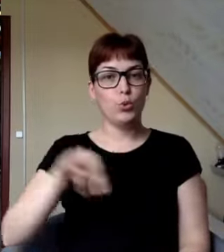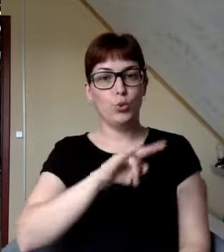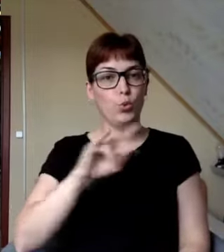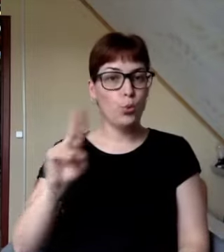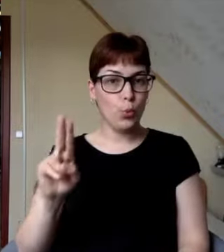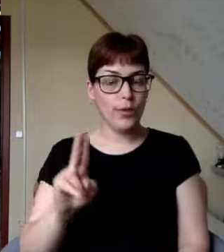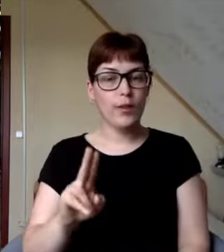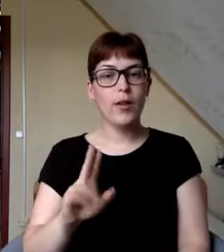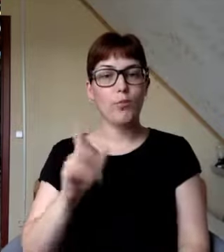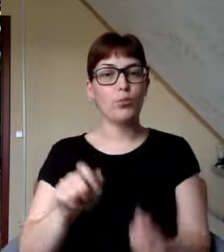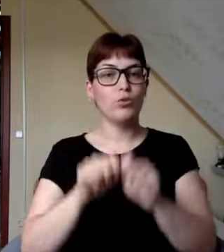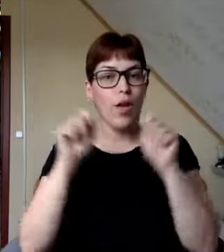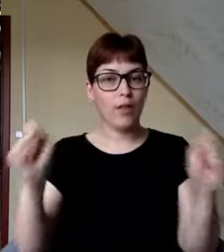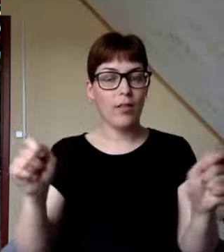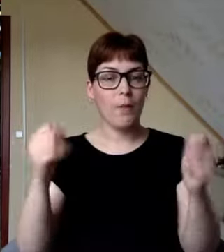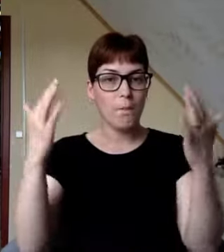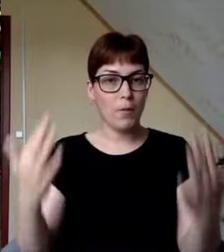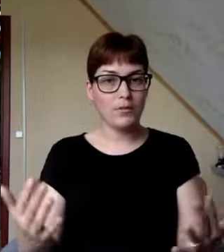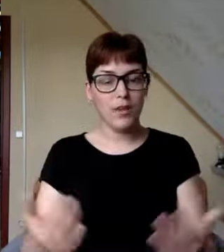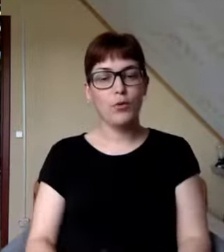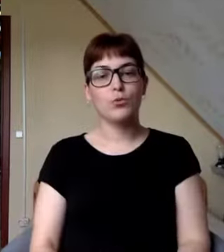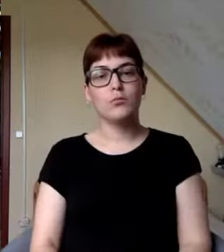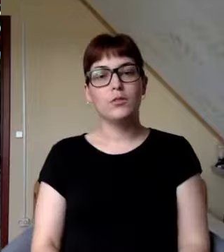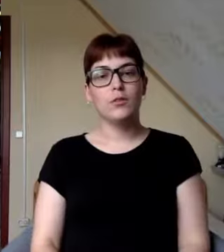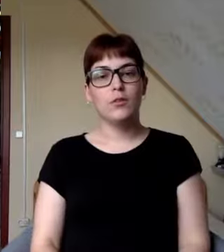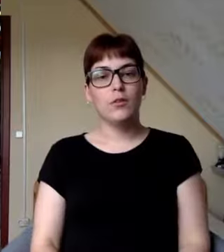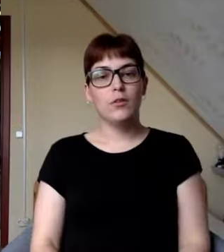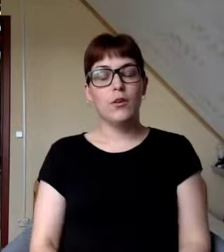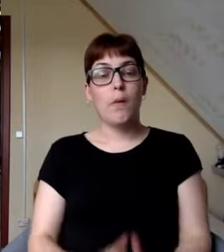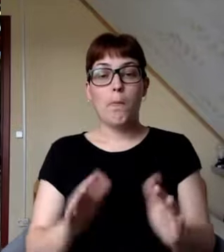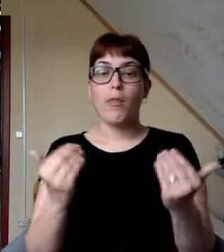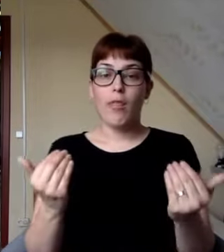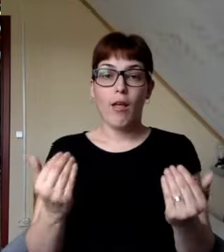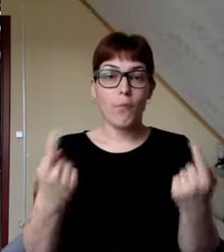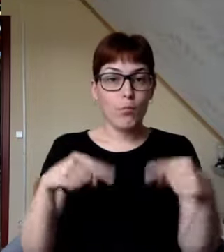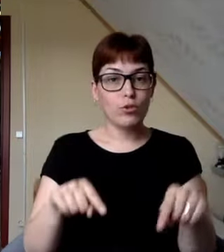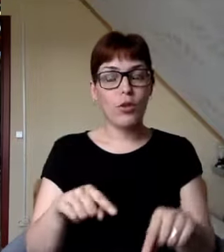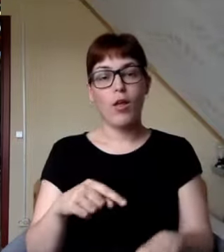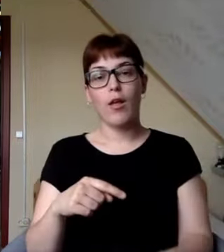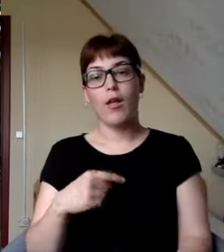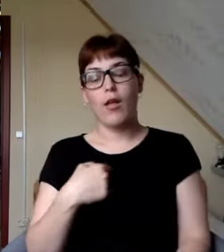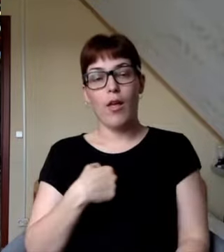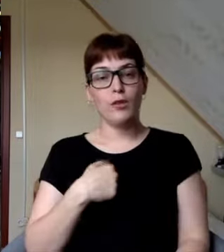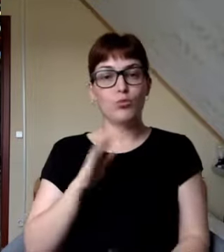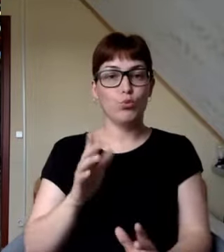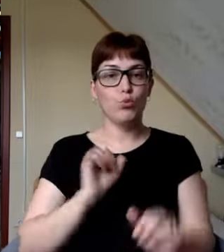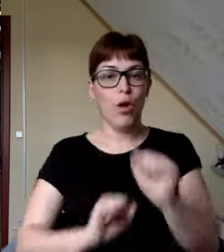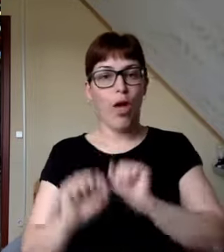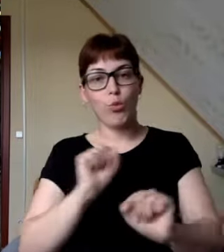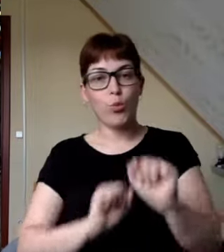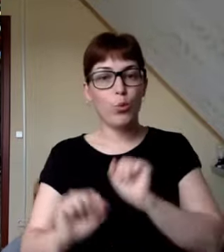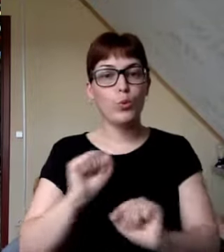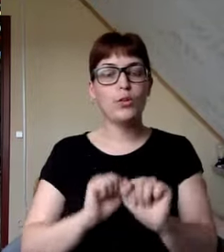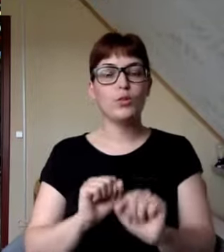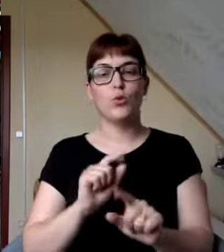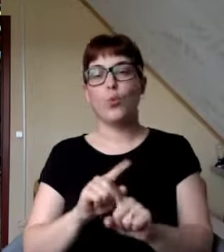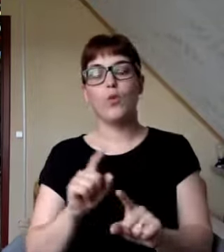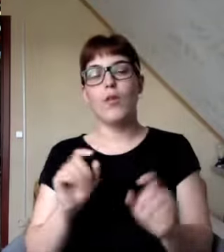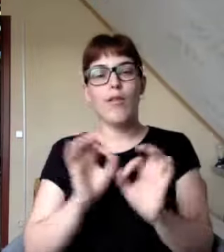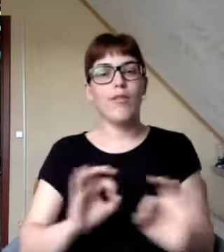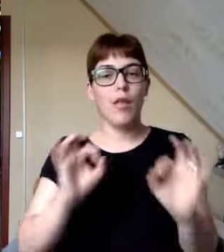jūnijā būs šis atklāšanas pasākums. Nu, patreiz es būšu atturīgs un